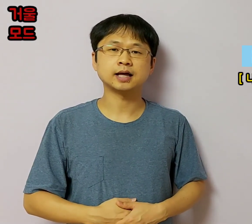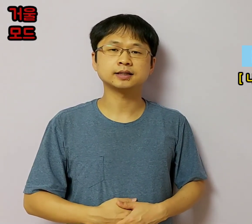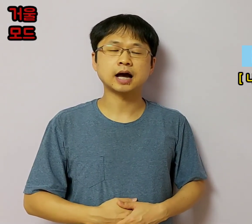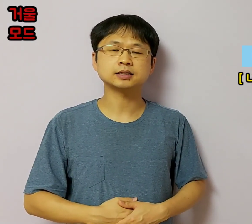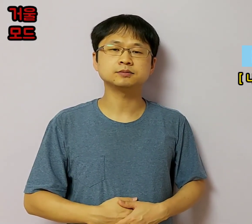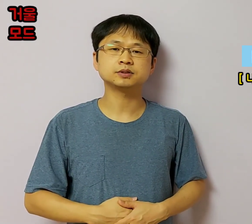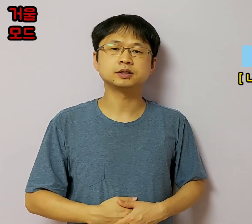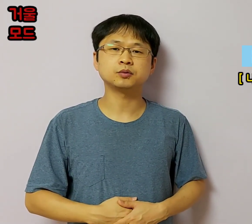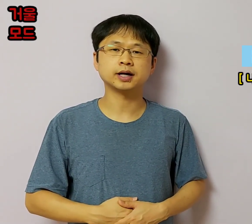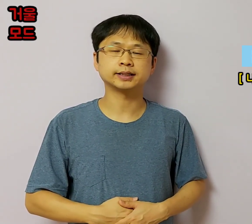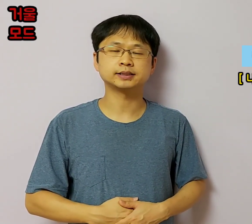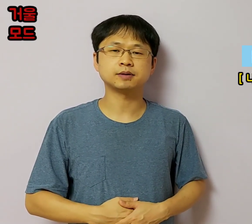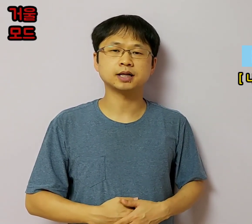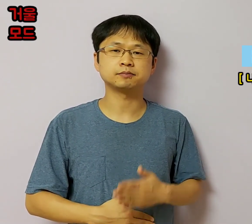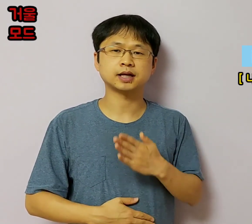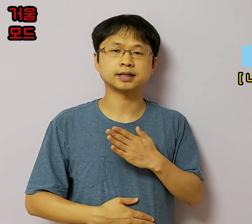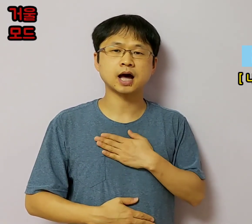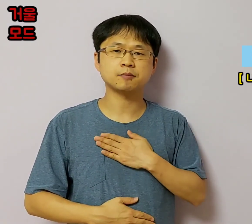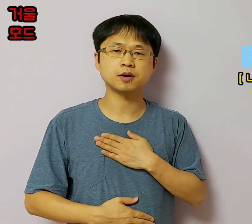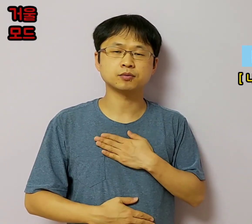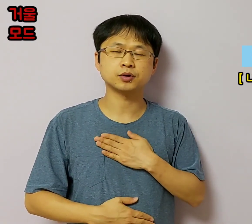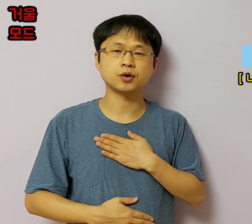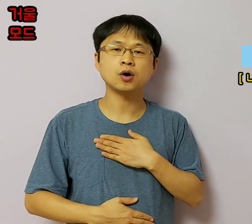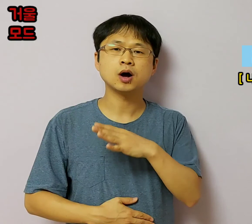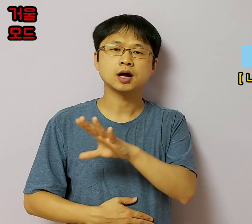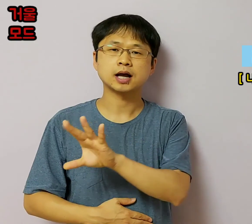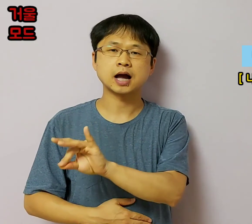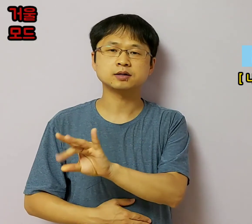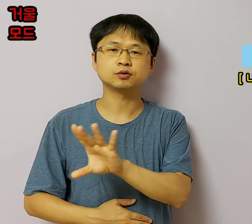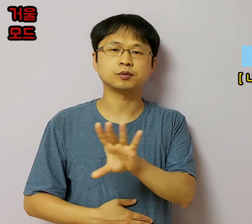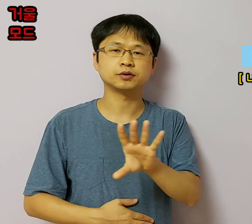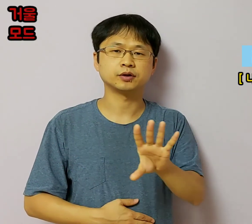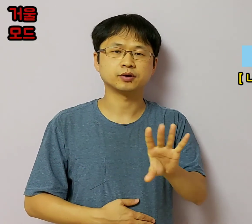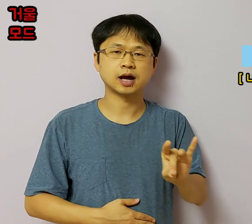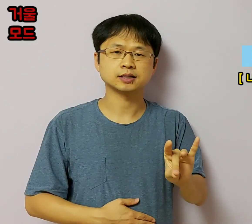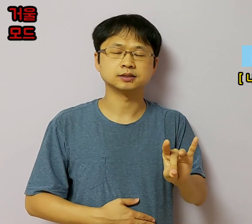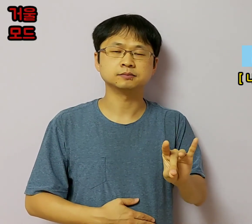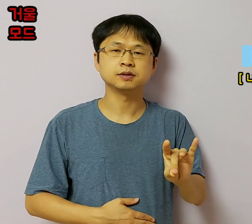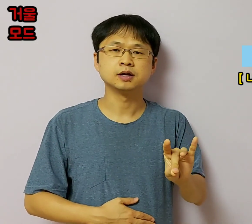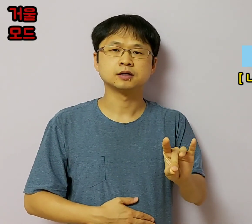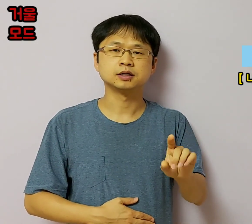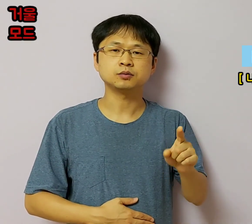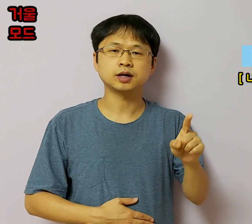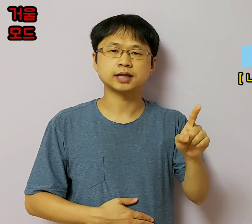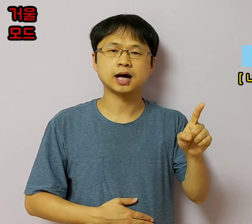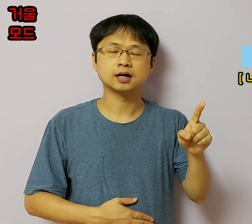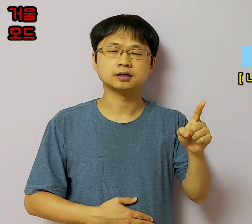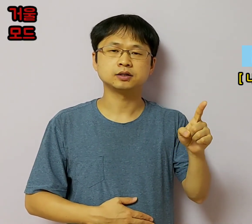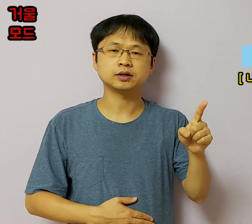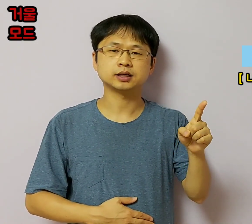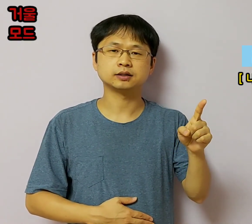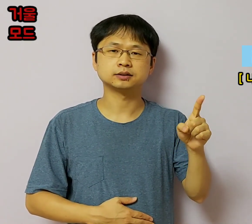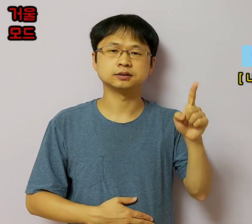난 가끔 그리워하겠지만입니다. 나 배웠고요. 가끔도 배웠네요. 가끔 그리워하다는